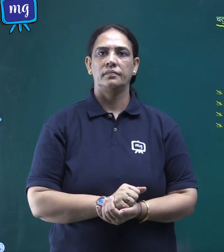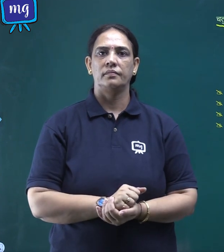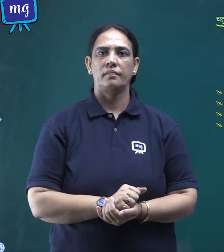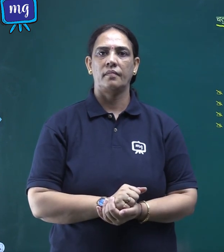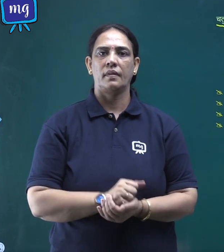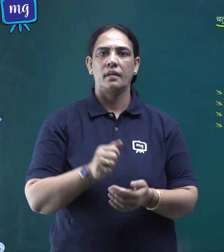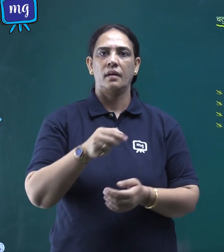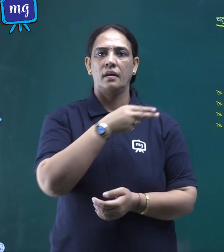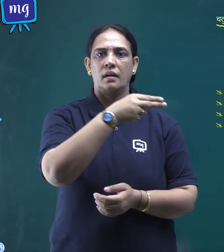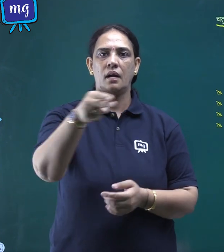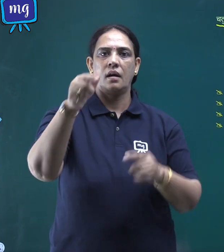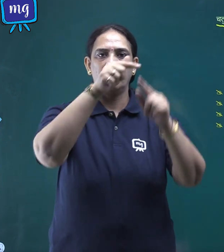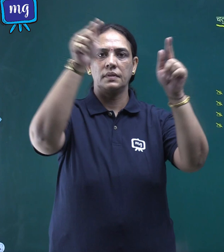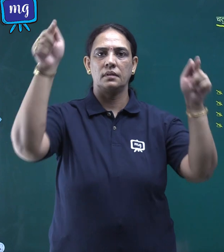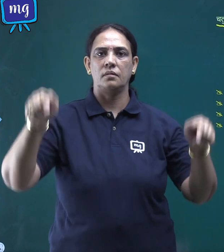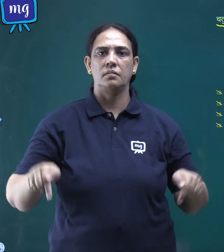चतुर्भुज के